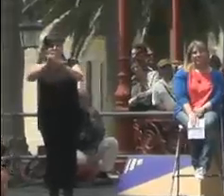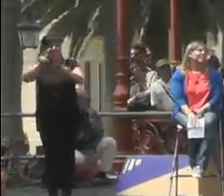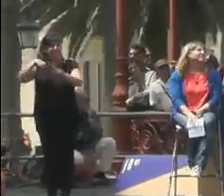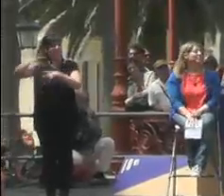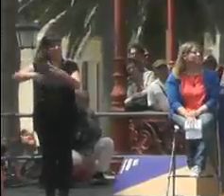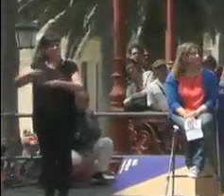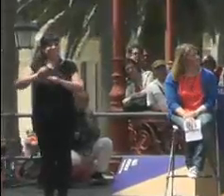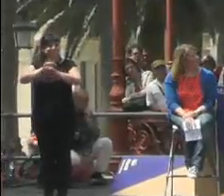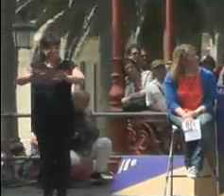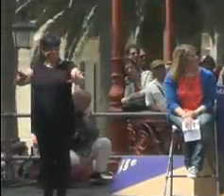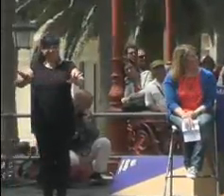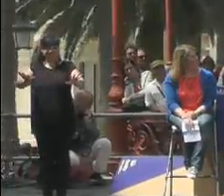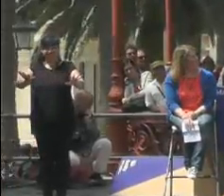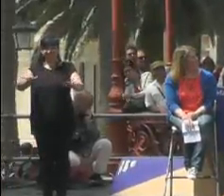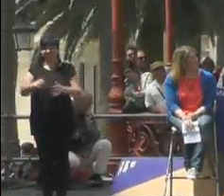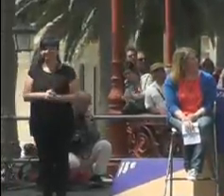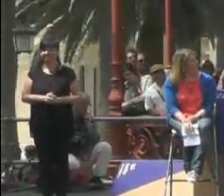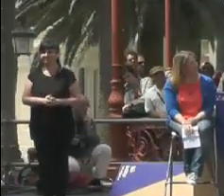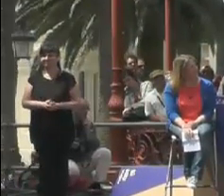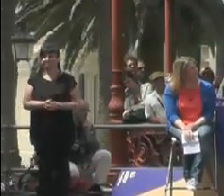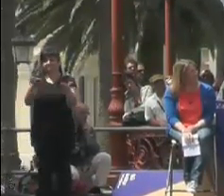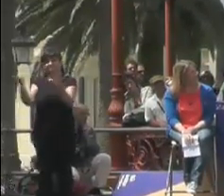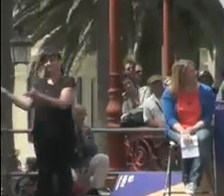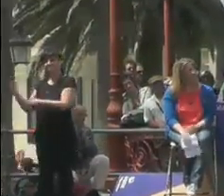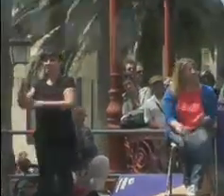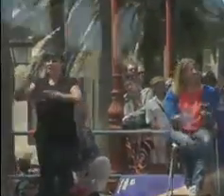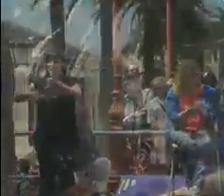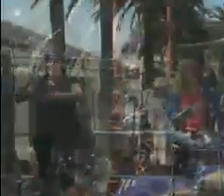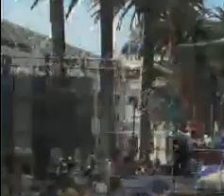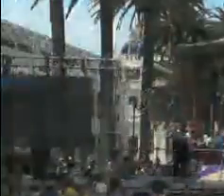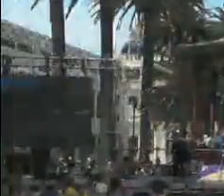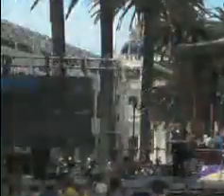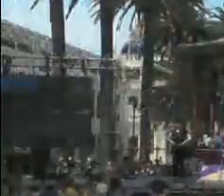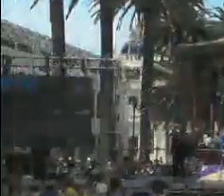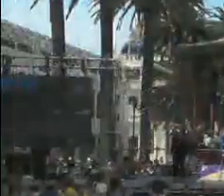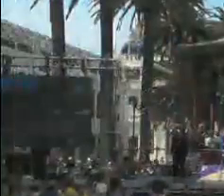las pequeñas cosas. Con todos vosotros, Yolanda.